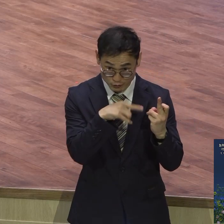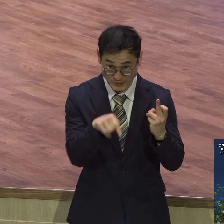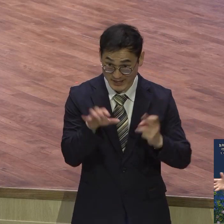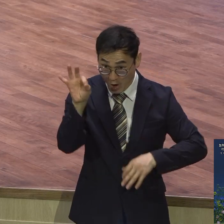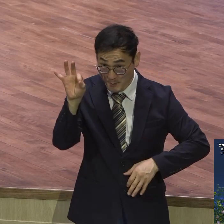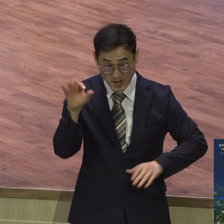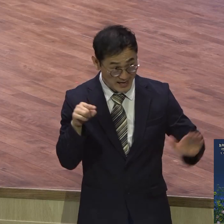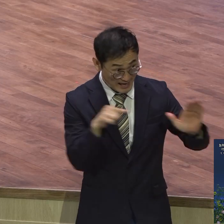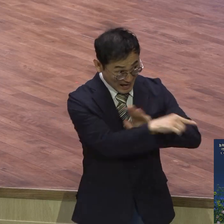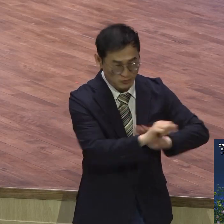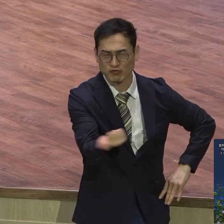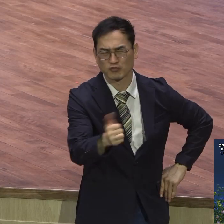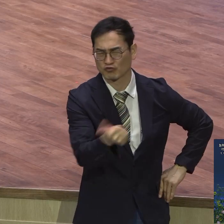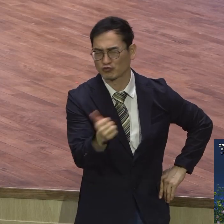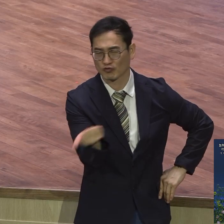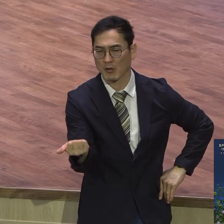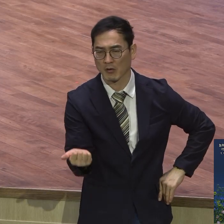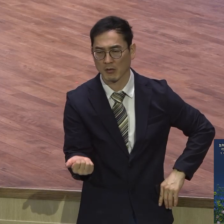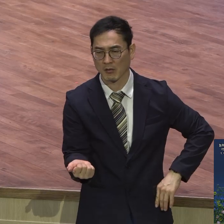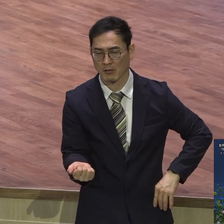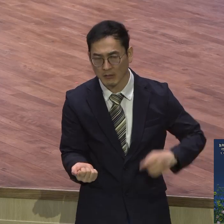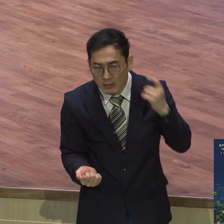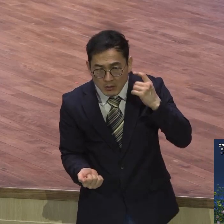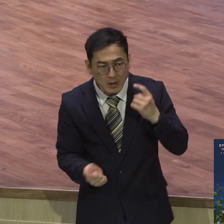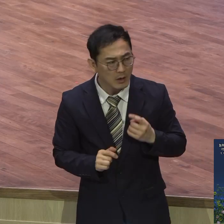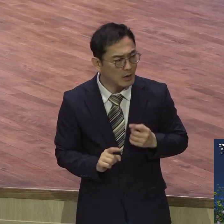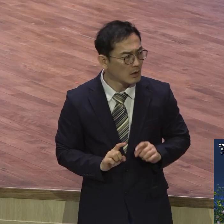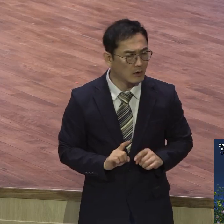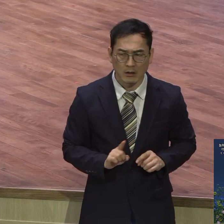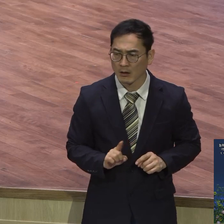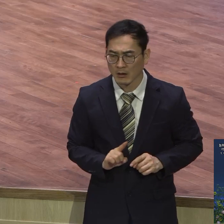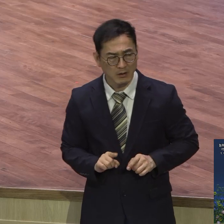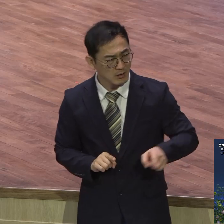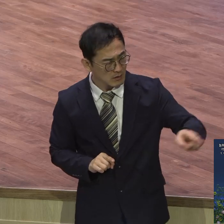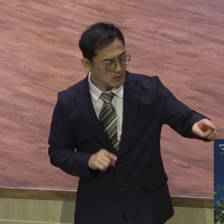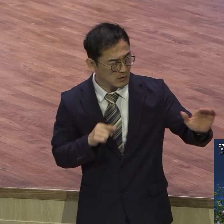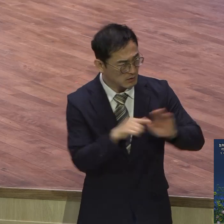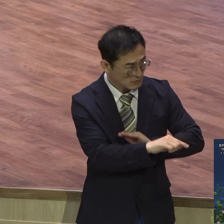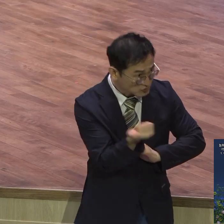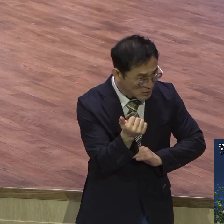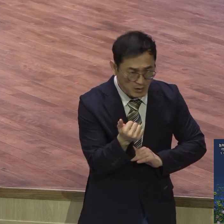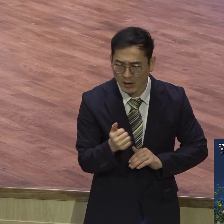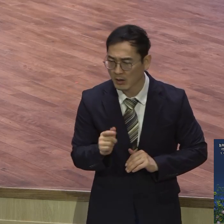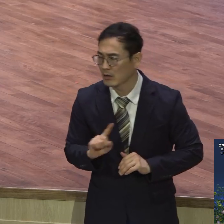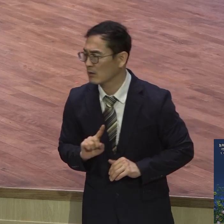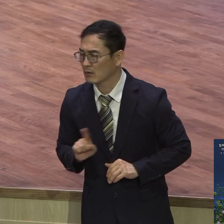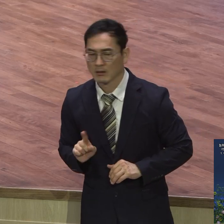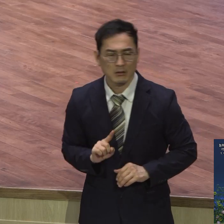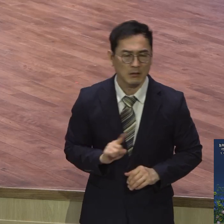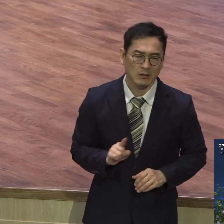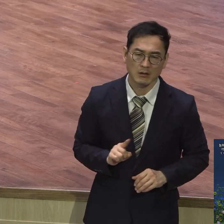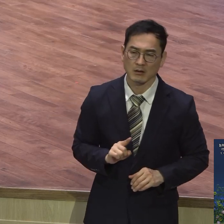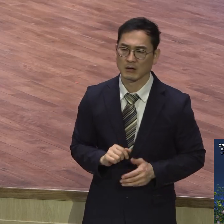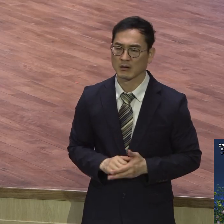우리 매토에다 가면 죽는다. 그리 뭐요? 이제 갈 데가 없으니까 밤새 통곡했다. 밤새 통곡.